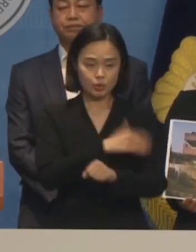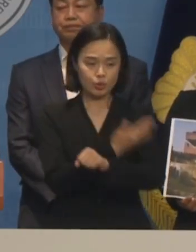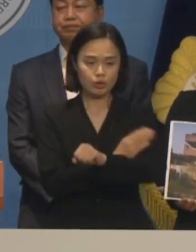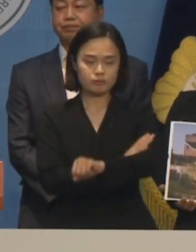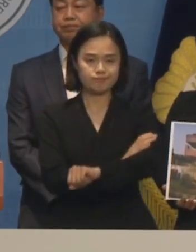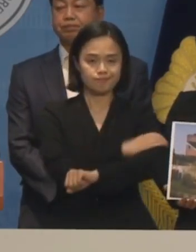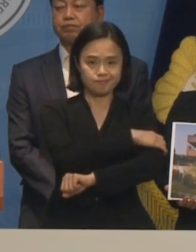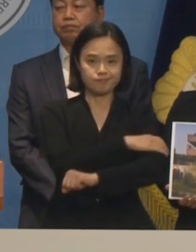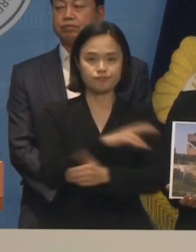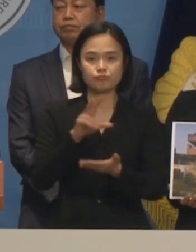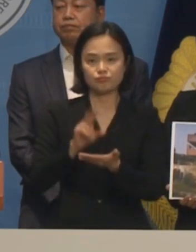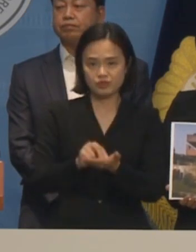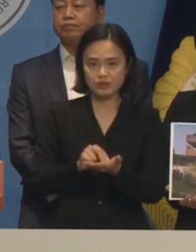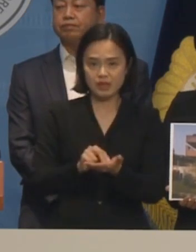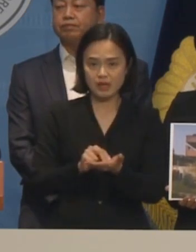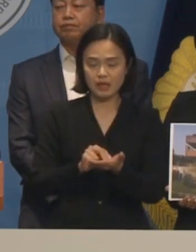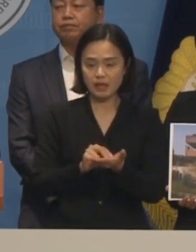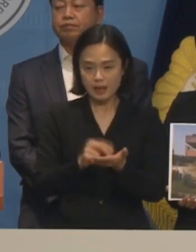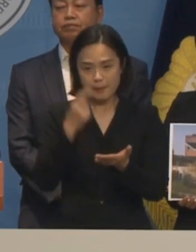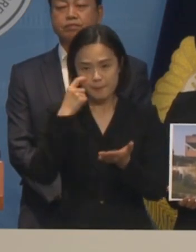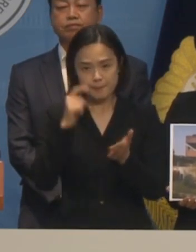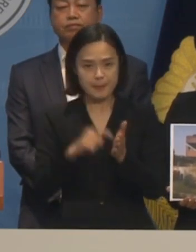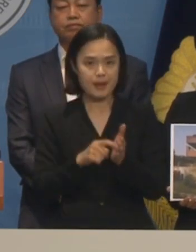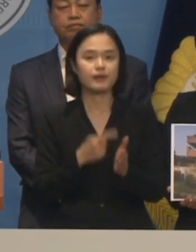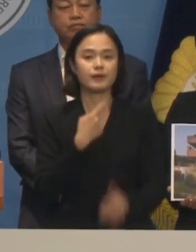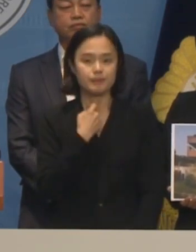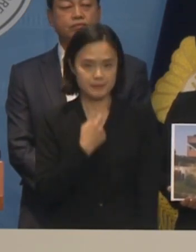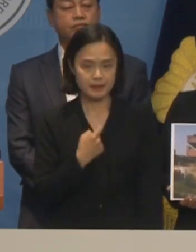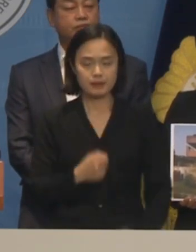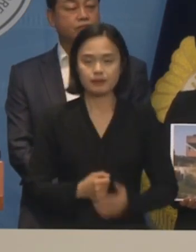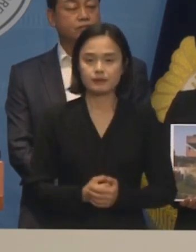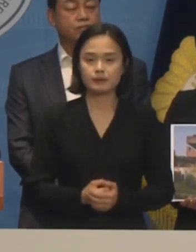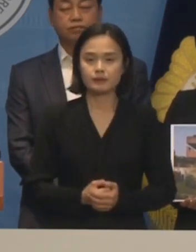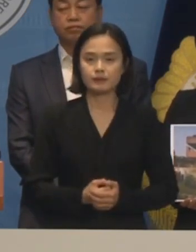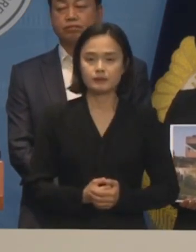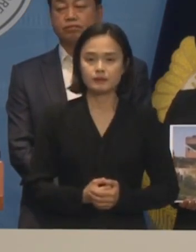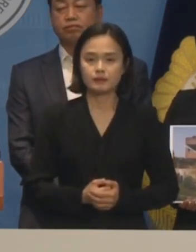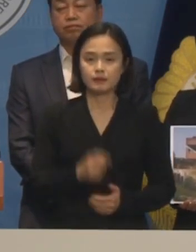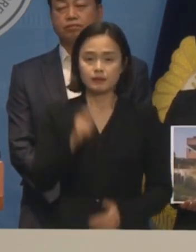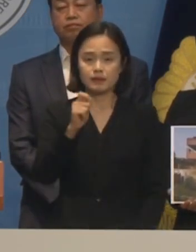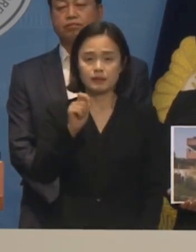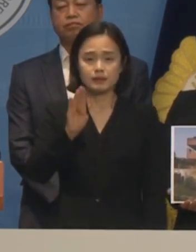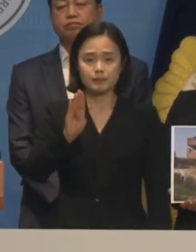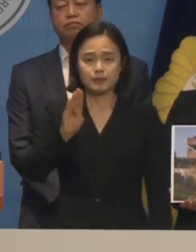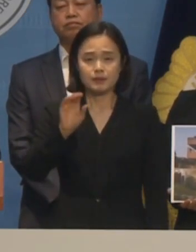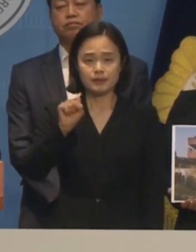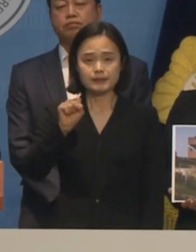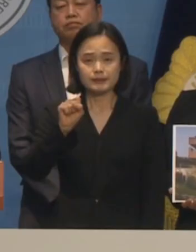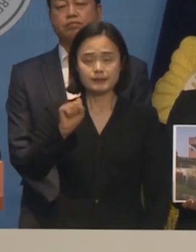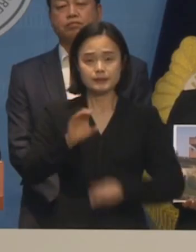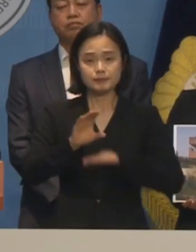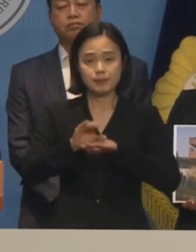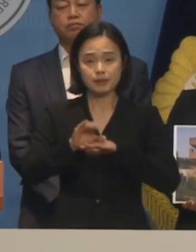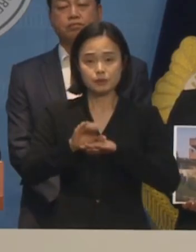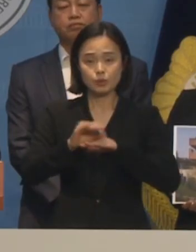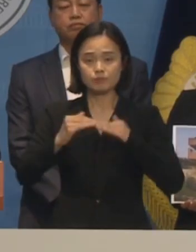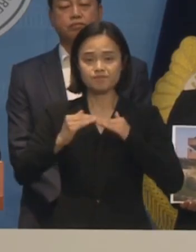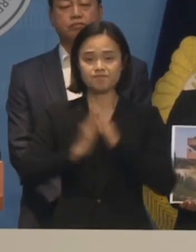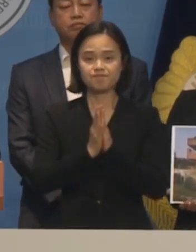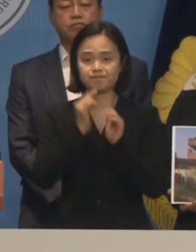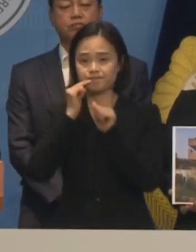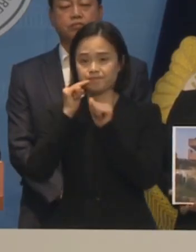했습니다. 뭐 35년 역사의 공영방송 TBS를 폐국시키고 대권형 치적을